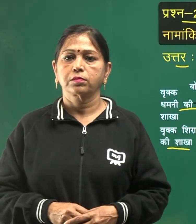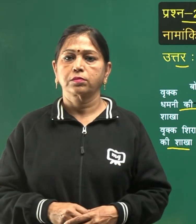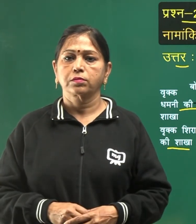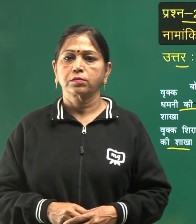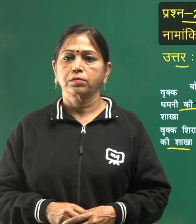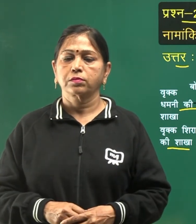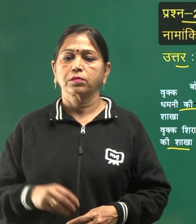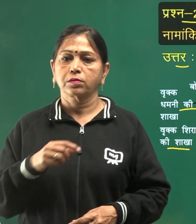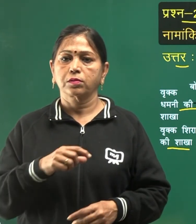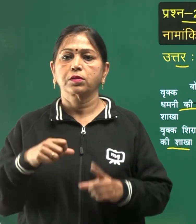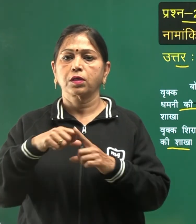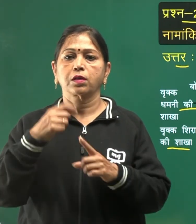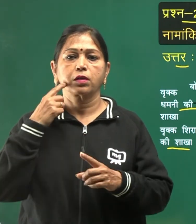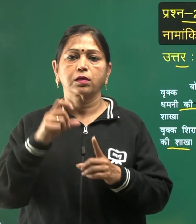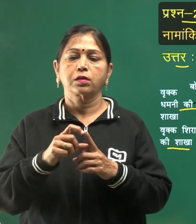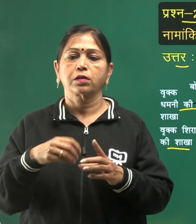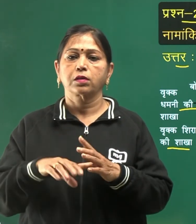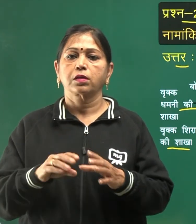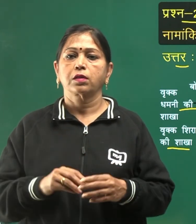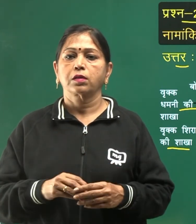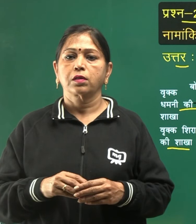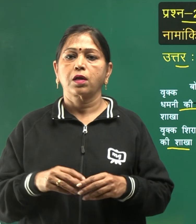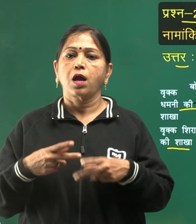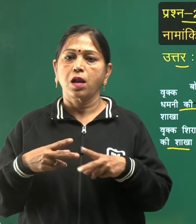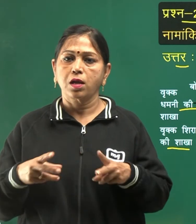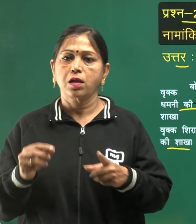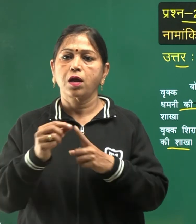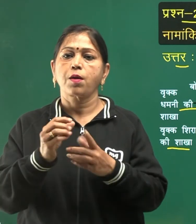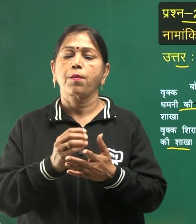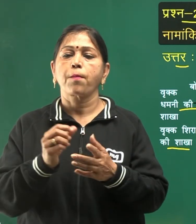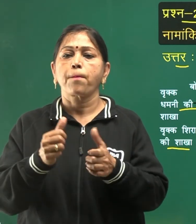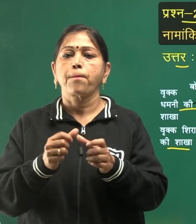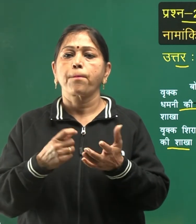इस वक्राणु के ये विभिन्न भाग हैं